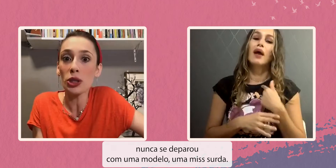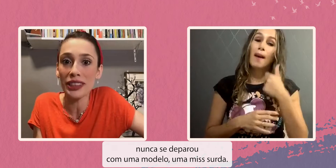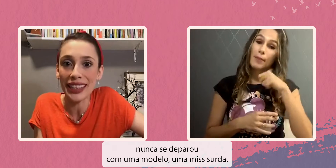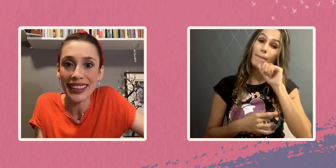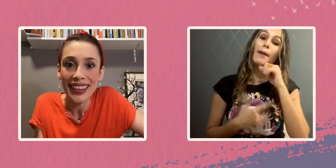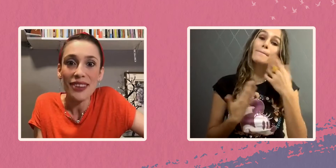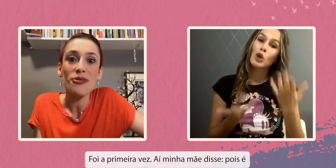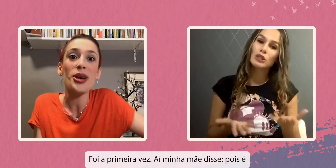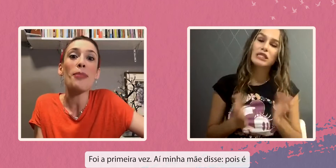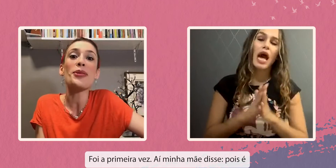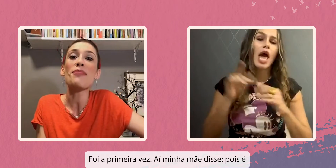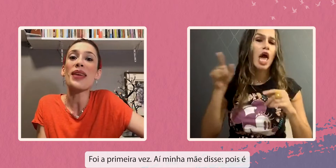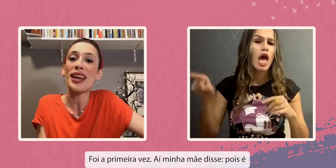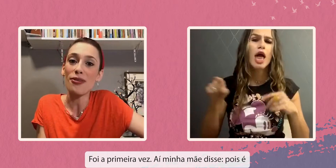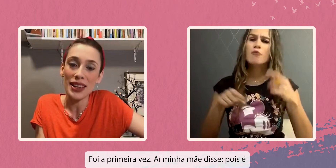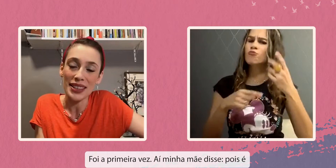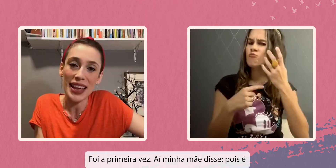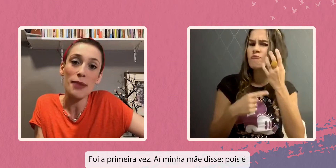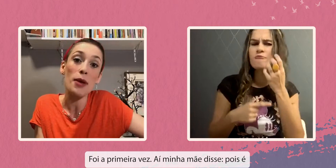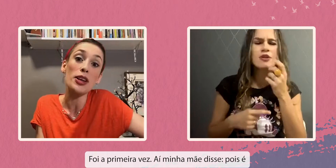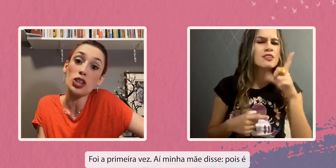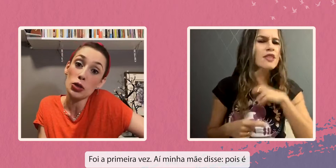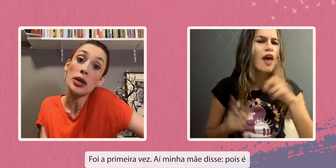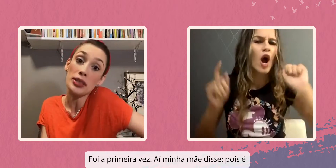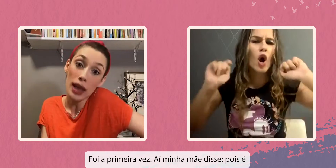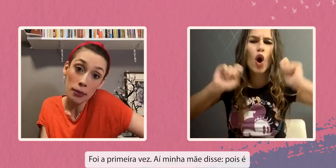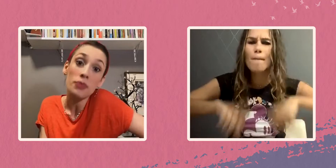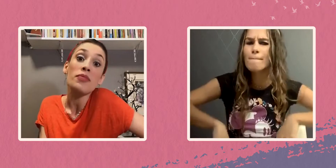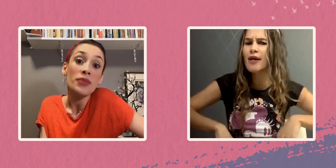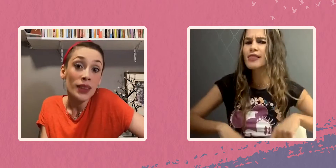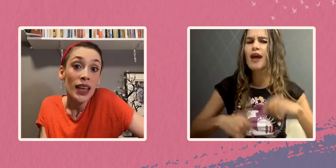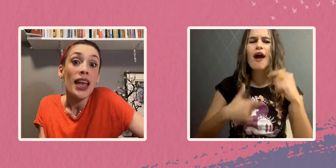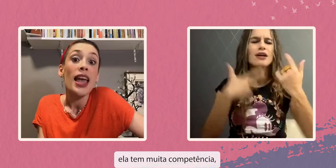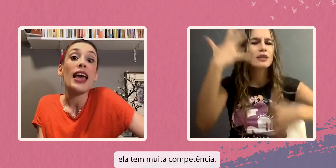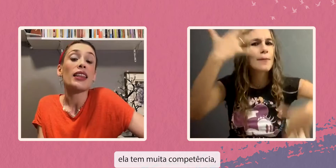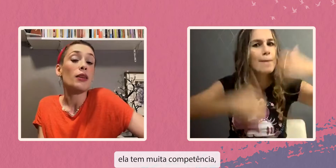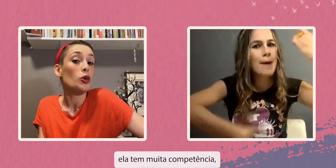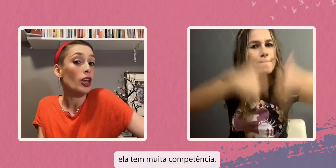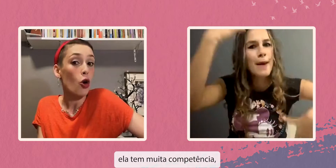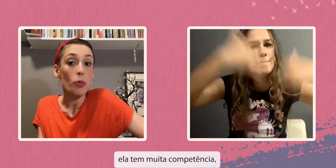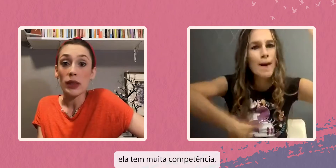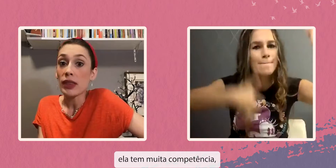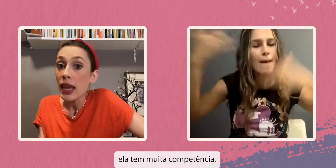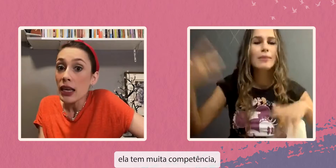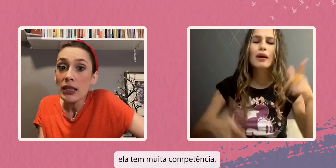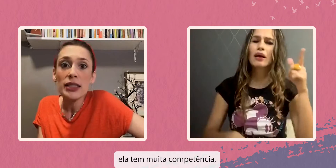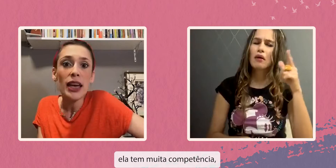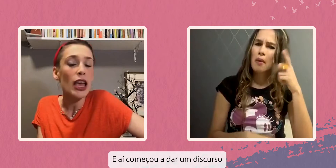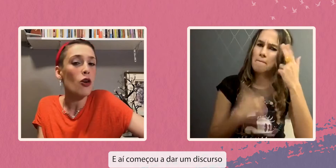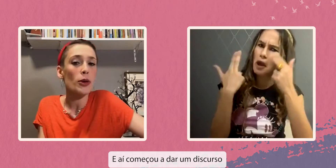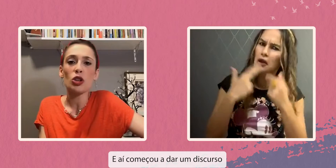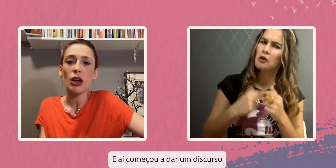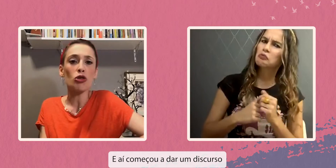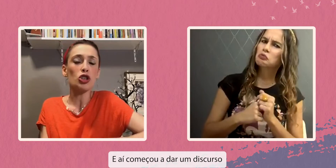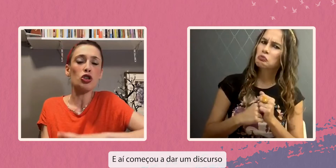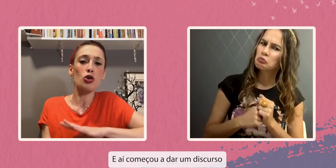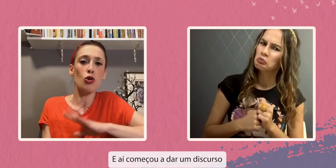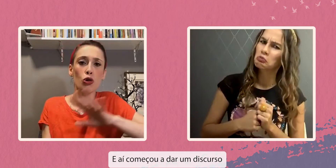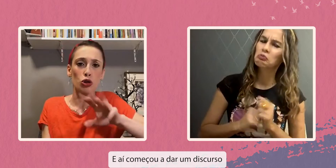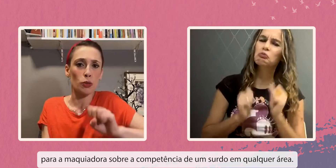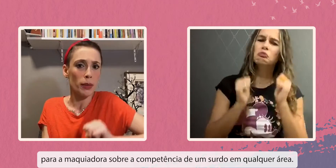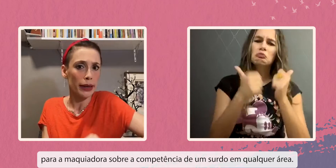uma Miss surda. Foi a primeira vez. Aí a minha mãe disse, pois é. ela tem muita competência, e aí começou a dar